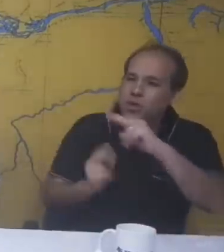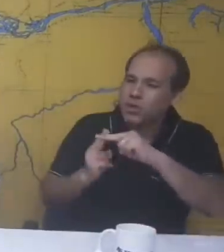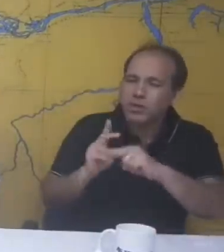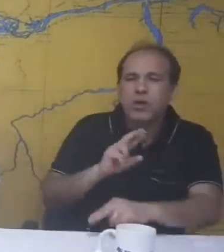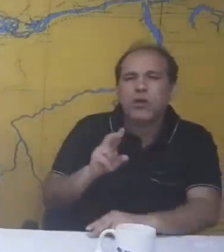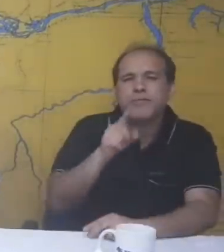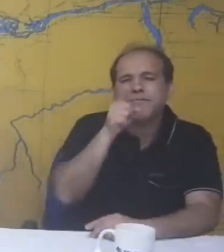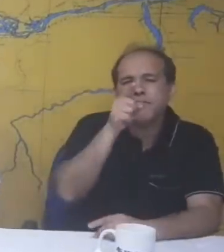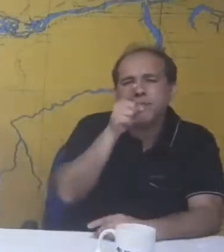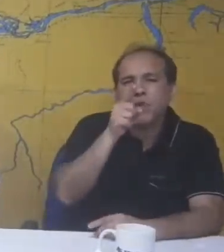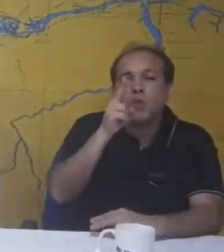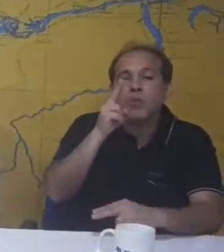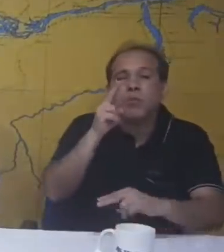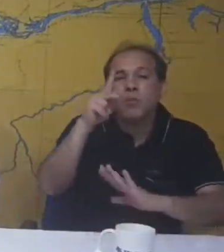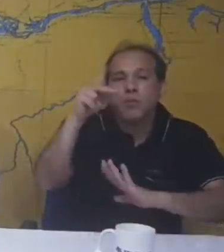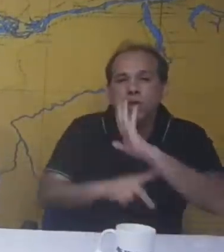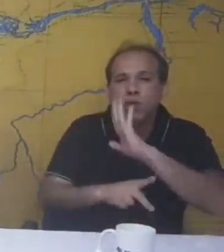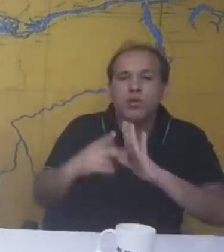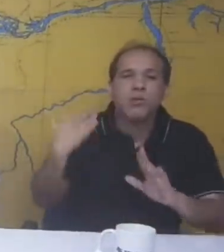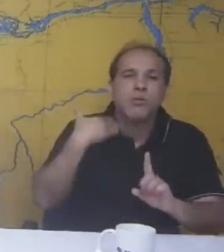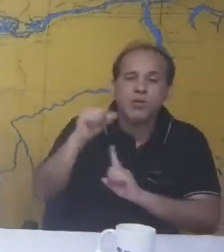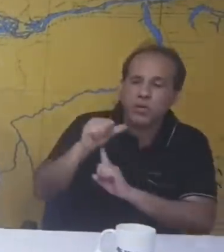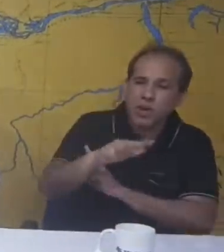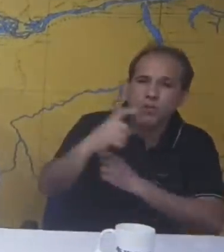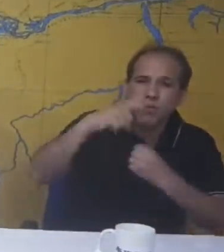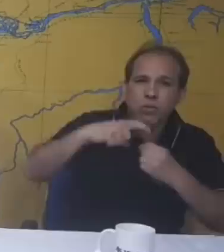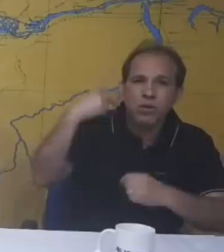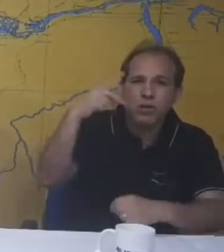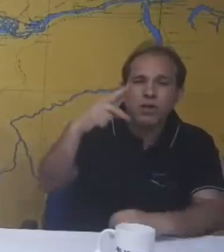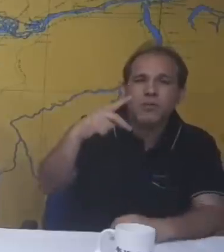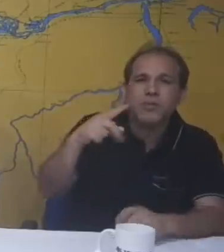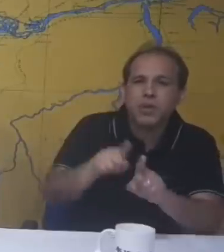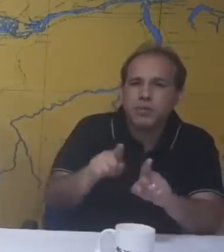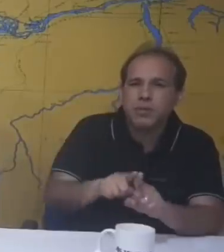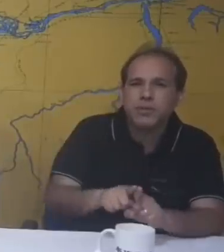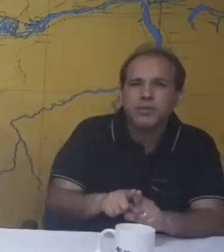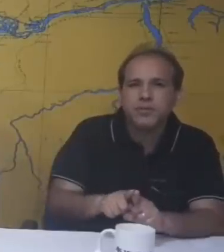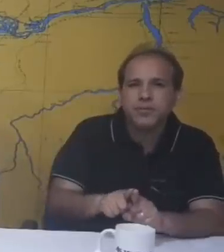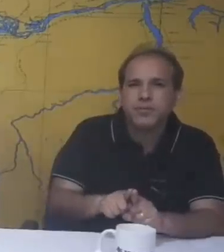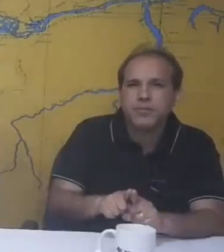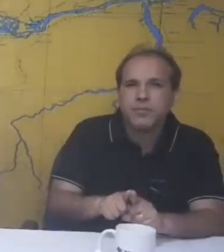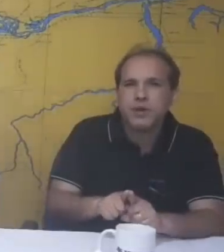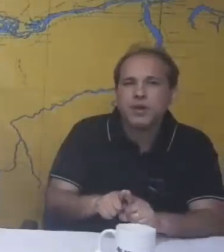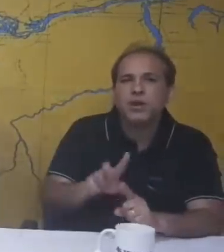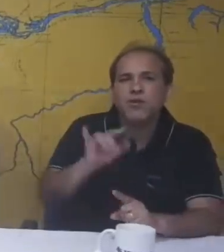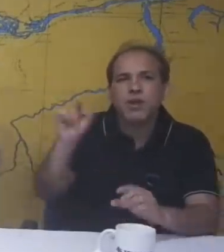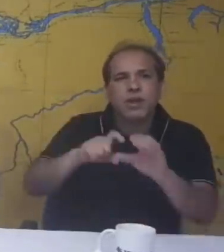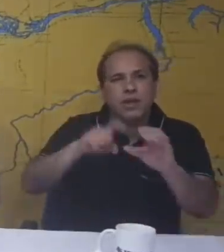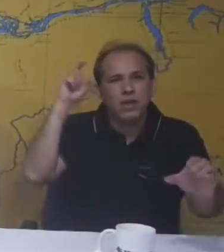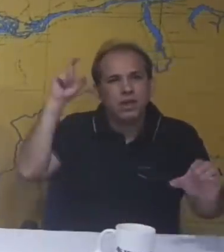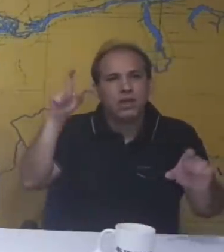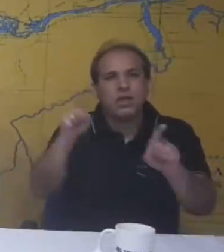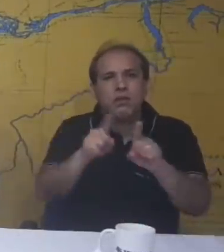o projeto do Banco Central, que tem estado ministério, seja o Banco Central tornado independente,